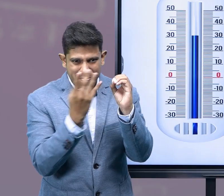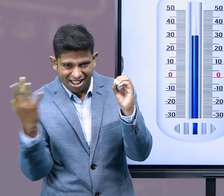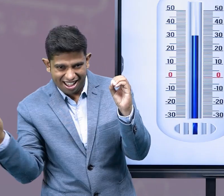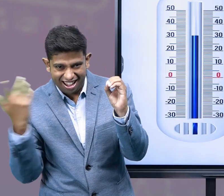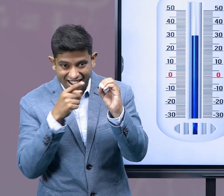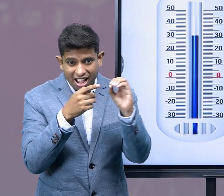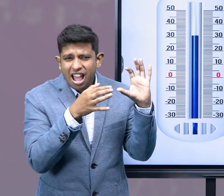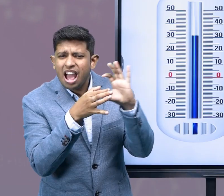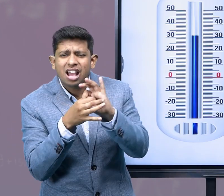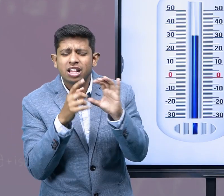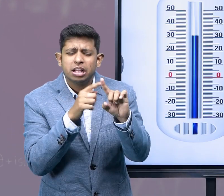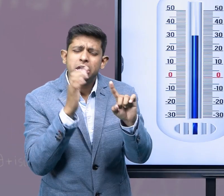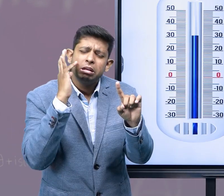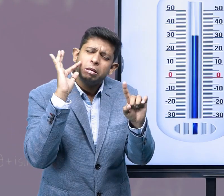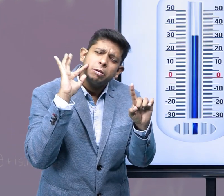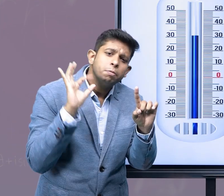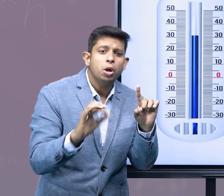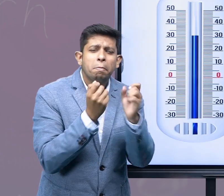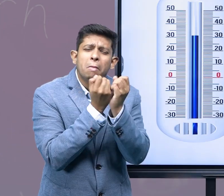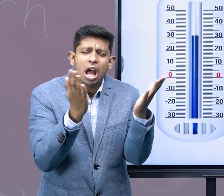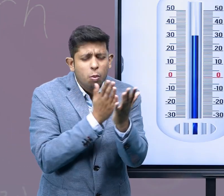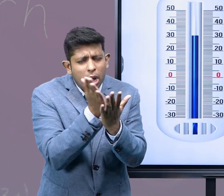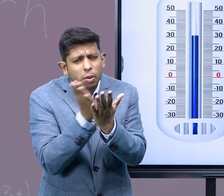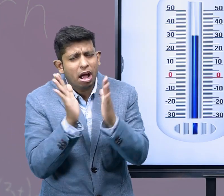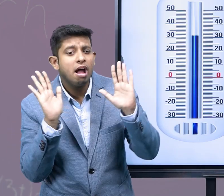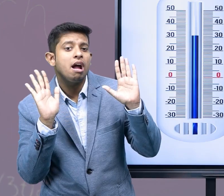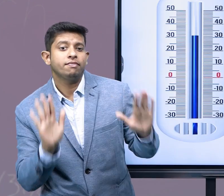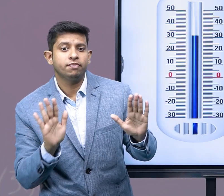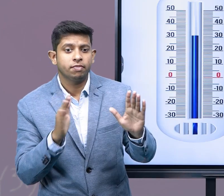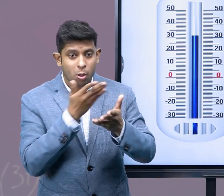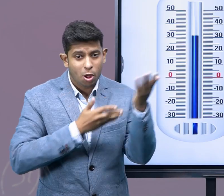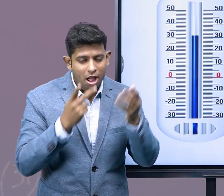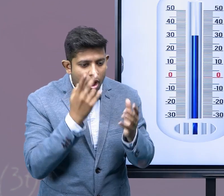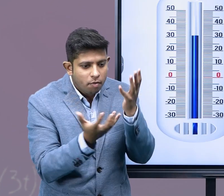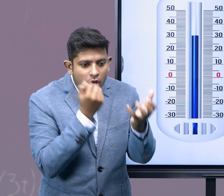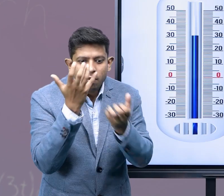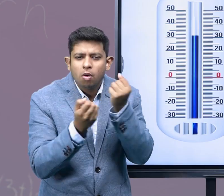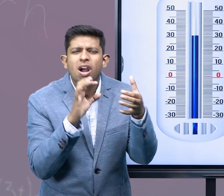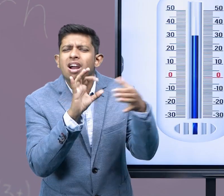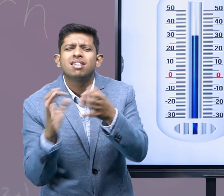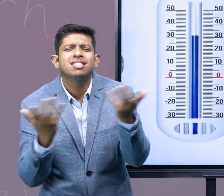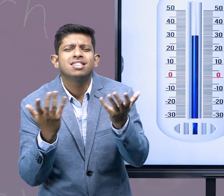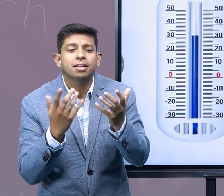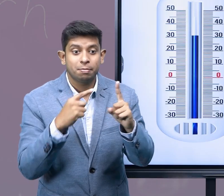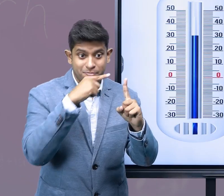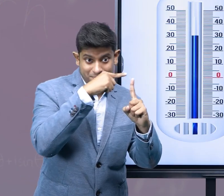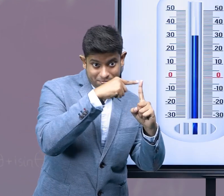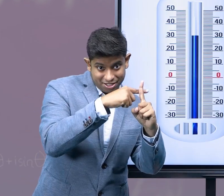पूर्णांक के रूप में गिना जाएगा। पूर्णांक कई मायनों में उपयोगी और महत्वपूर्ण है। आज हम संख्या रेखा